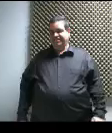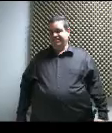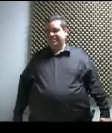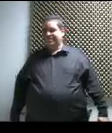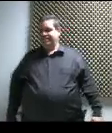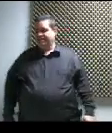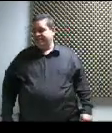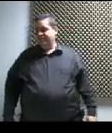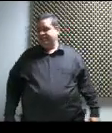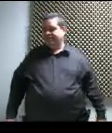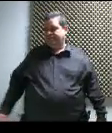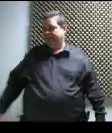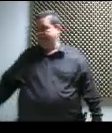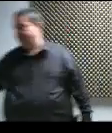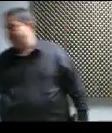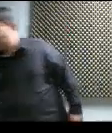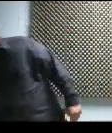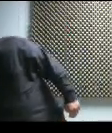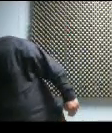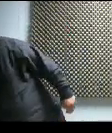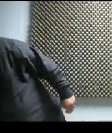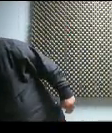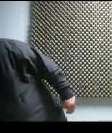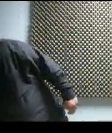¡Adiós! ¡Adiós!